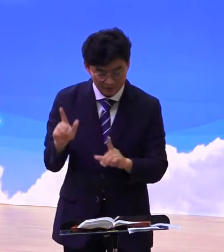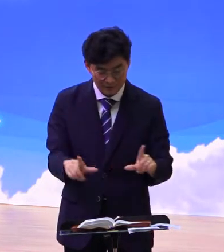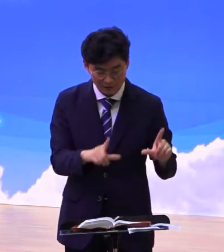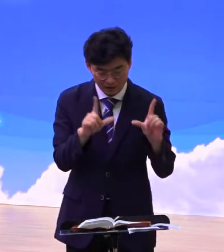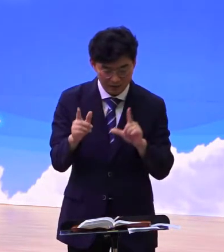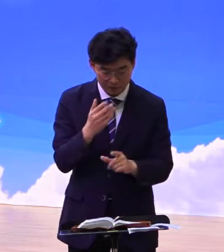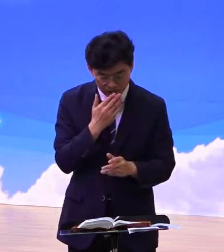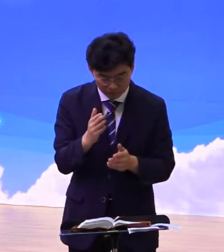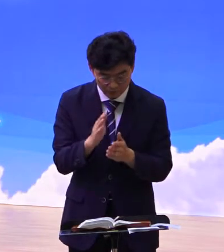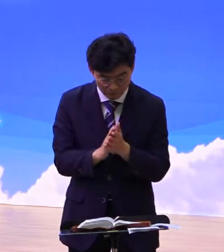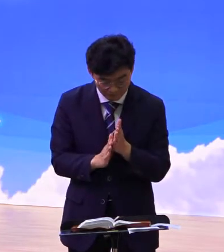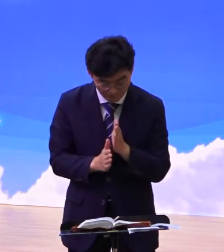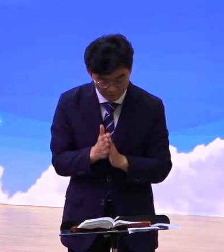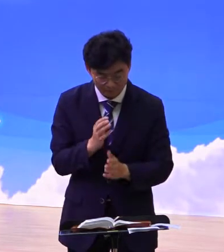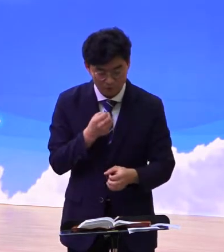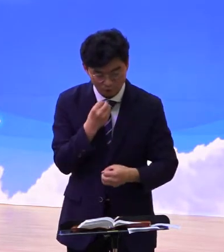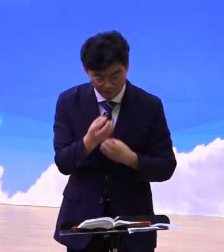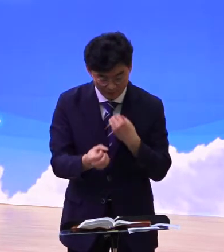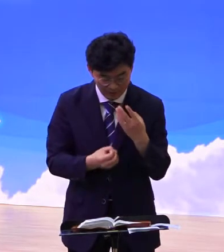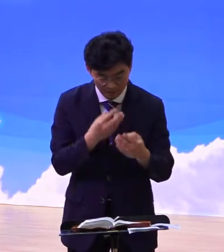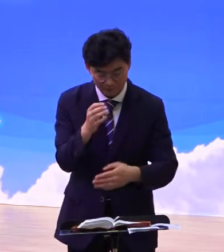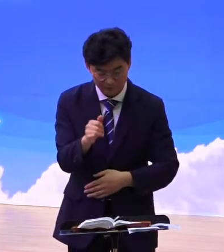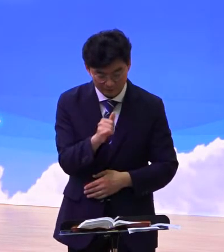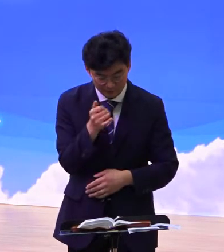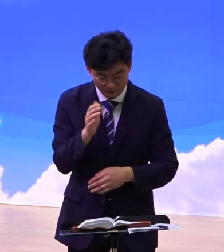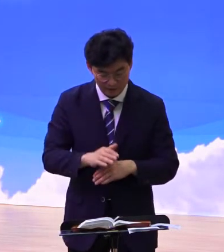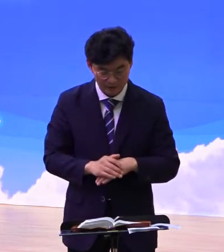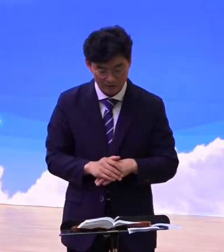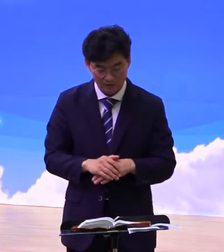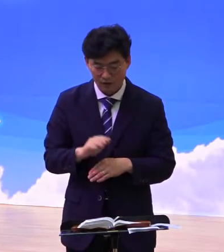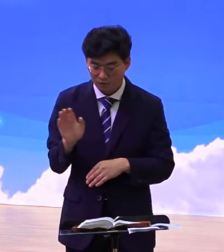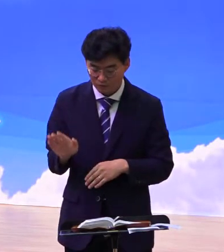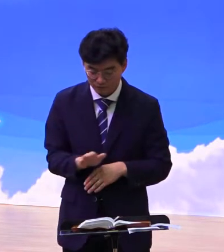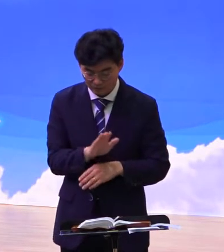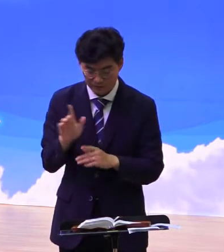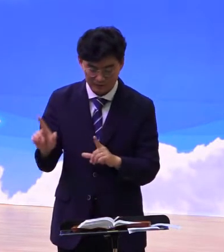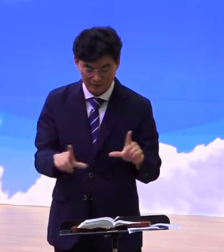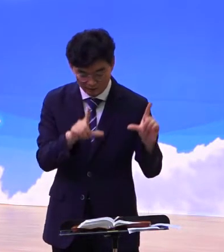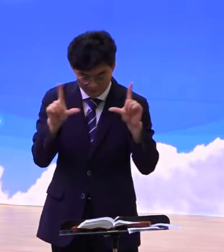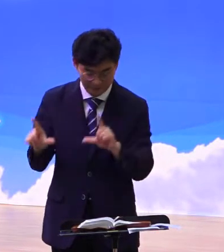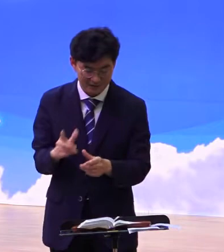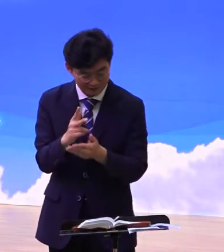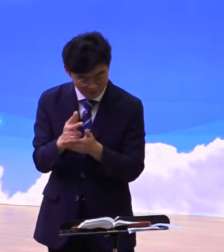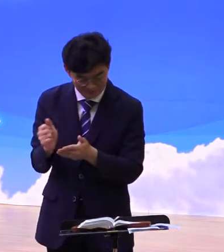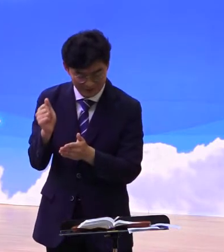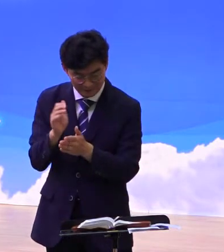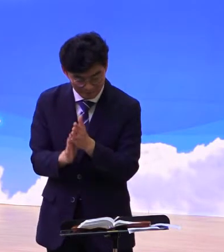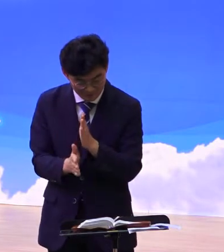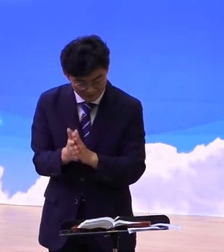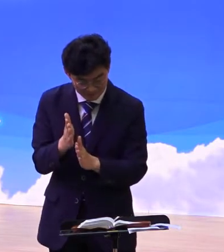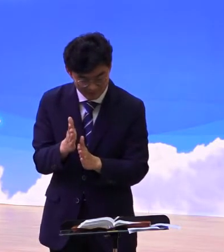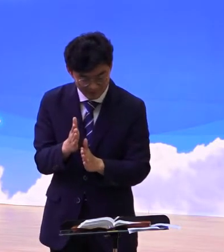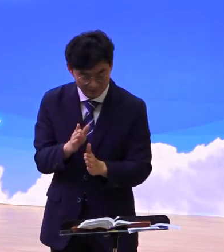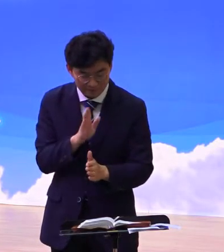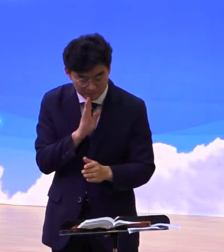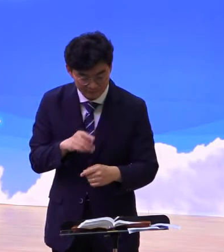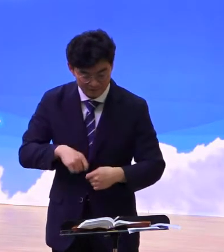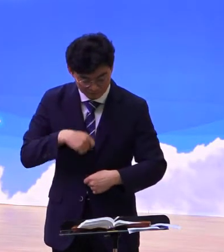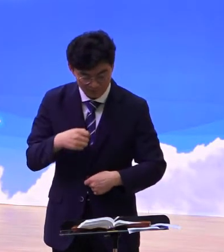우리의 삶은 주님이 없었음을 고백합니다. 또한 예수님의 사랑을